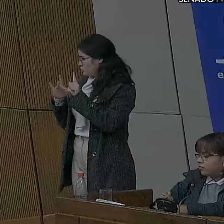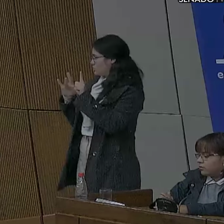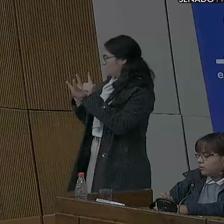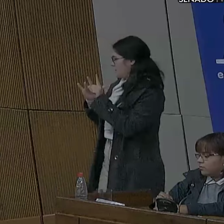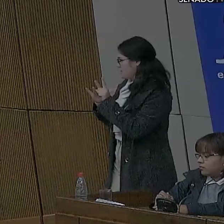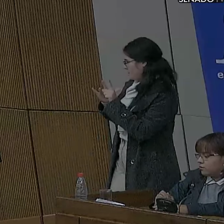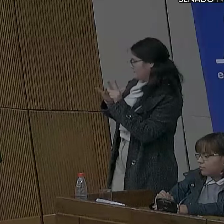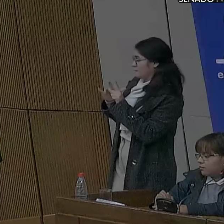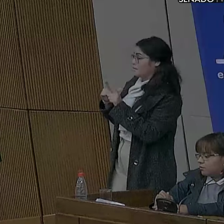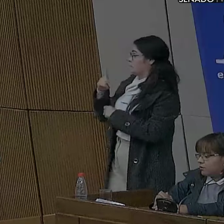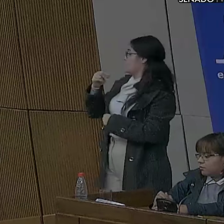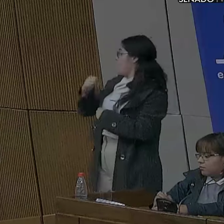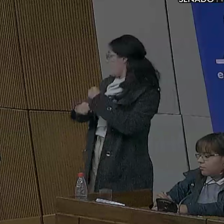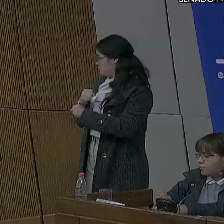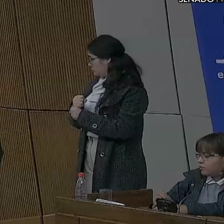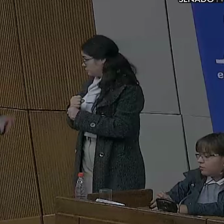Yo trabajo en la Conatel.